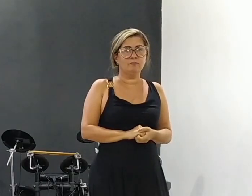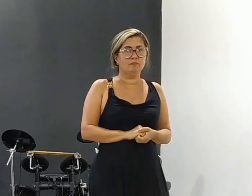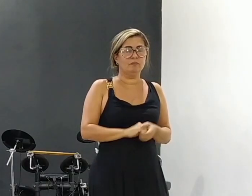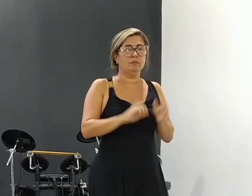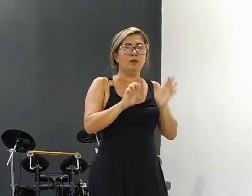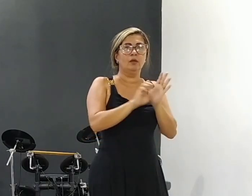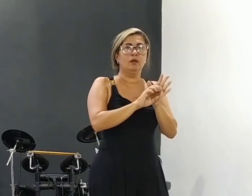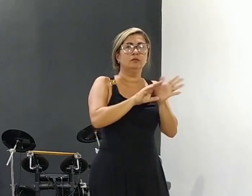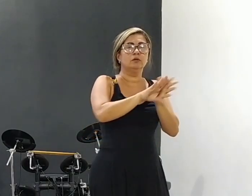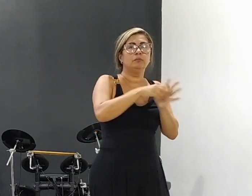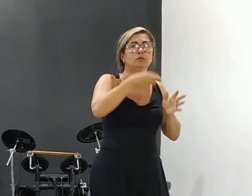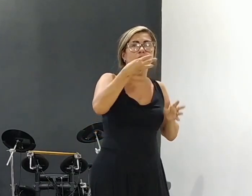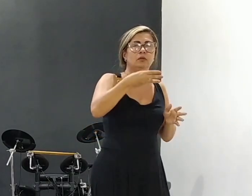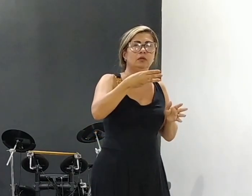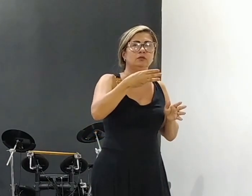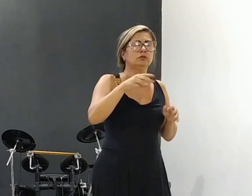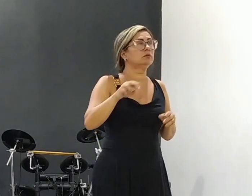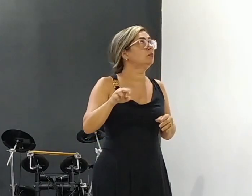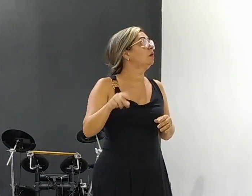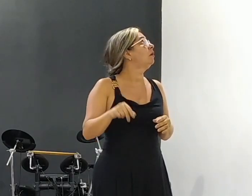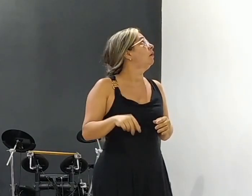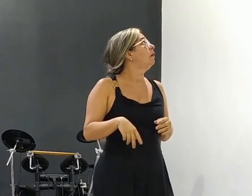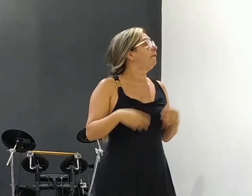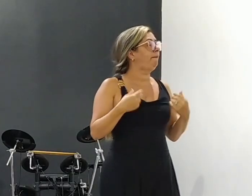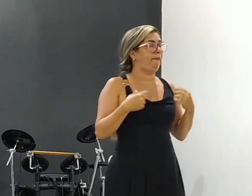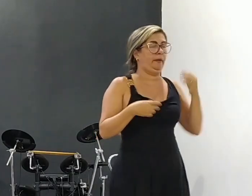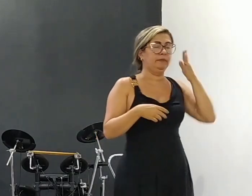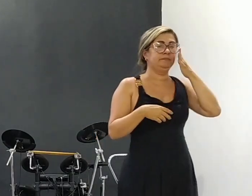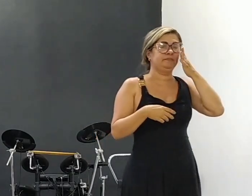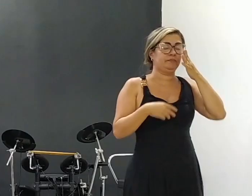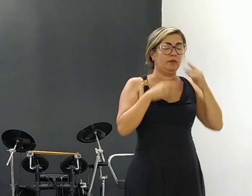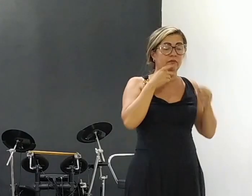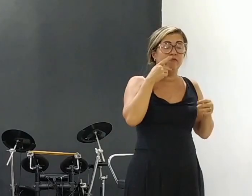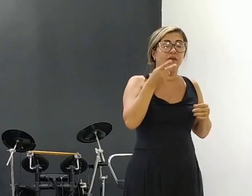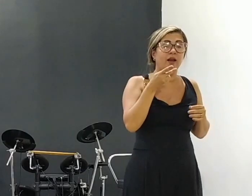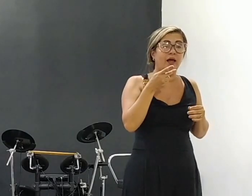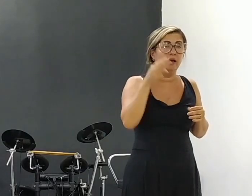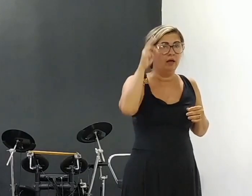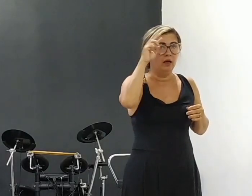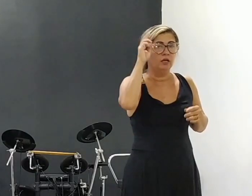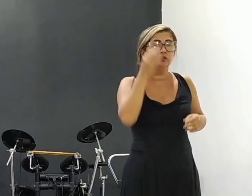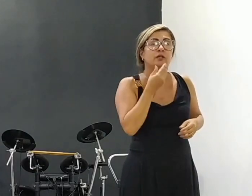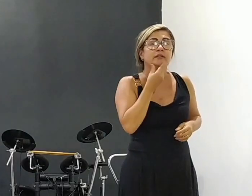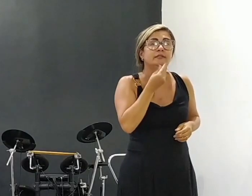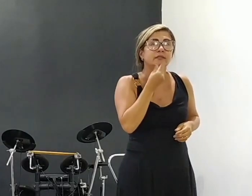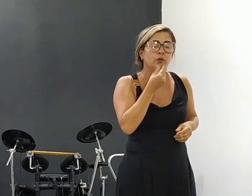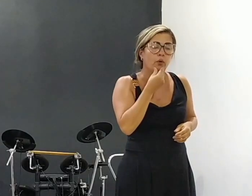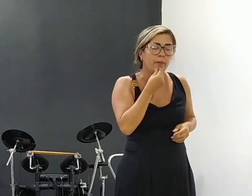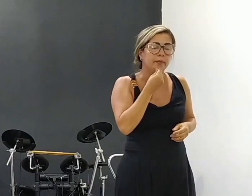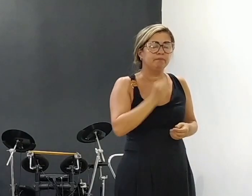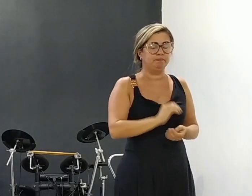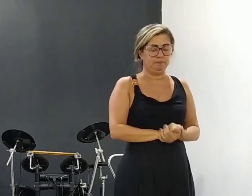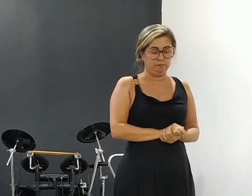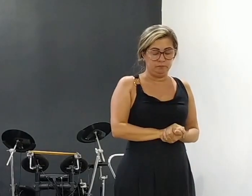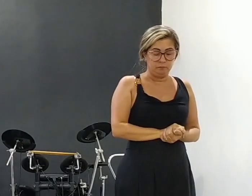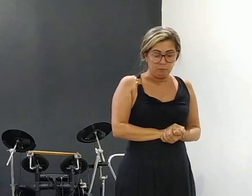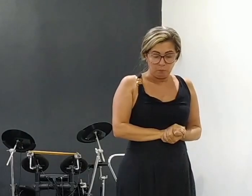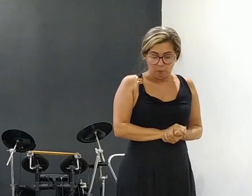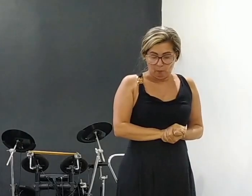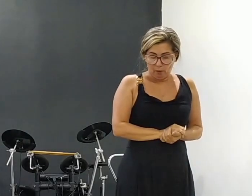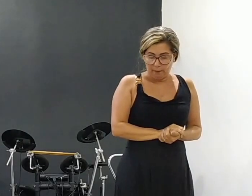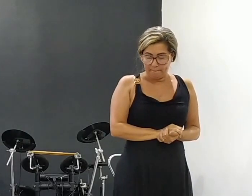Êxodo capítulo 3, irmãos, ele vai narrar a história desse homem que,